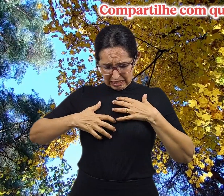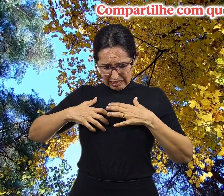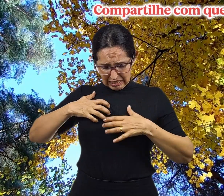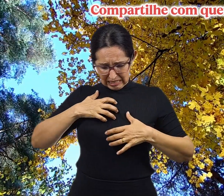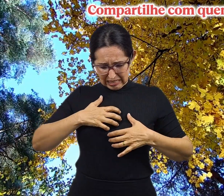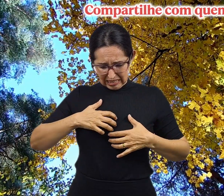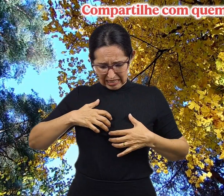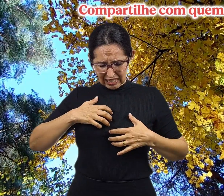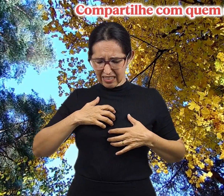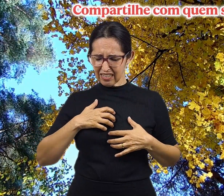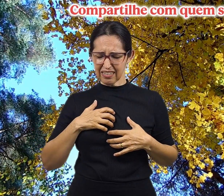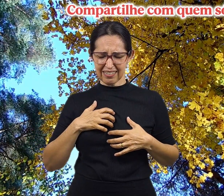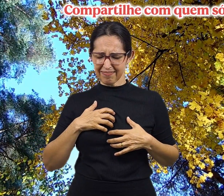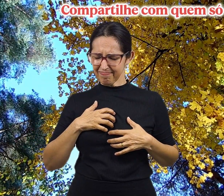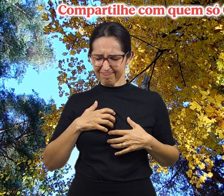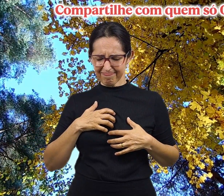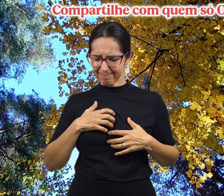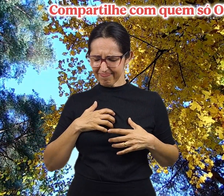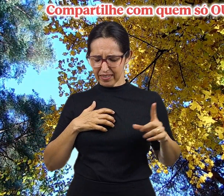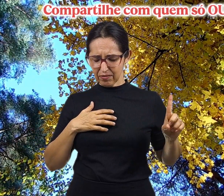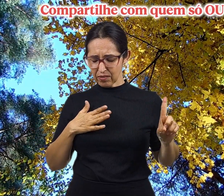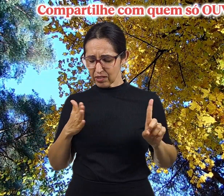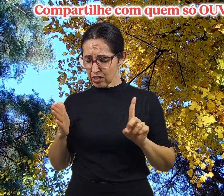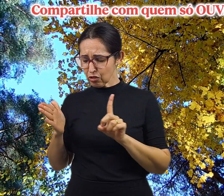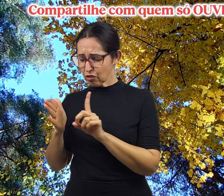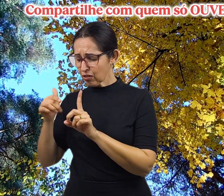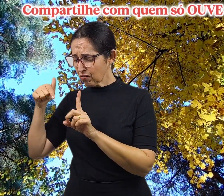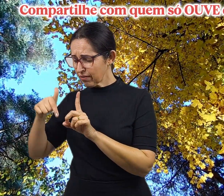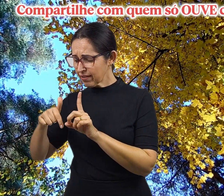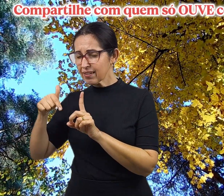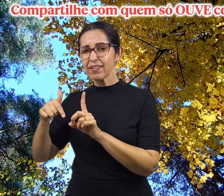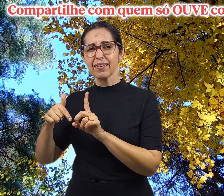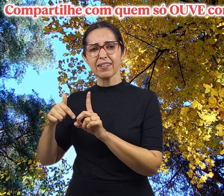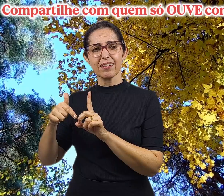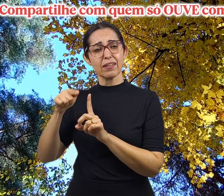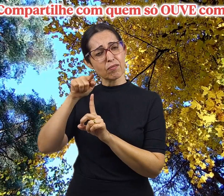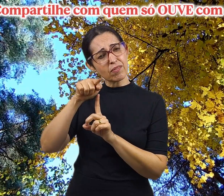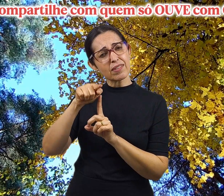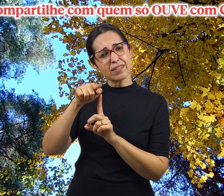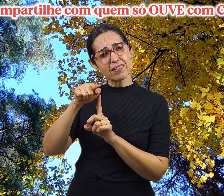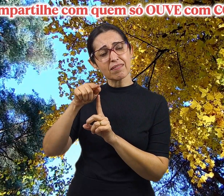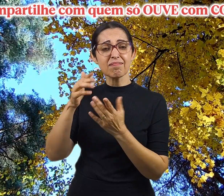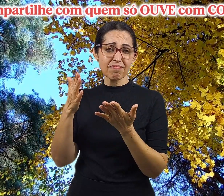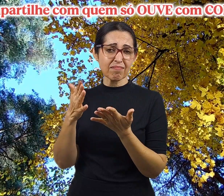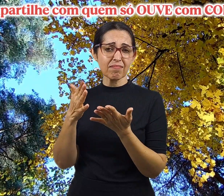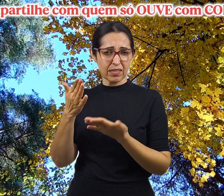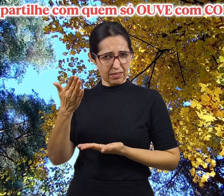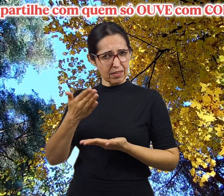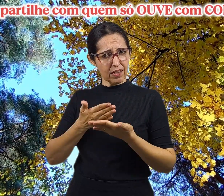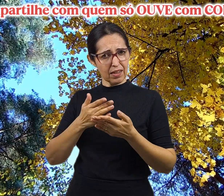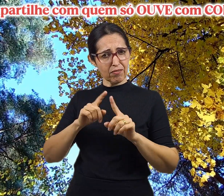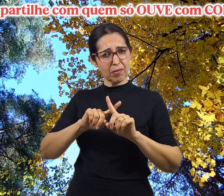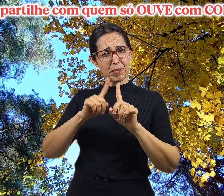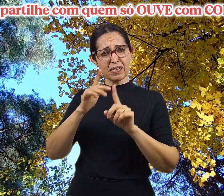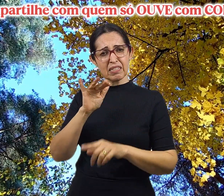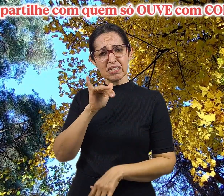está triste, você chega aqui angustiado, quem sabe você chegou assim hoje aqui, e você já até é no céu, mas você chegou aqui